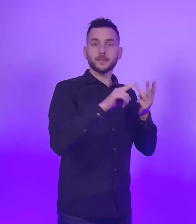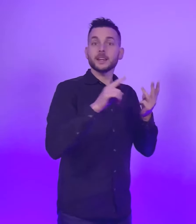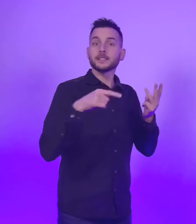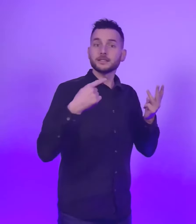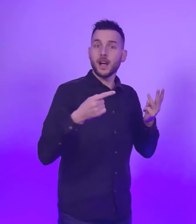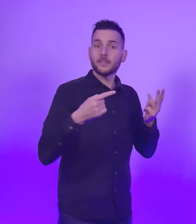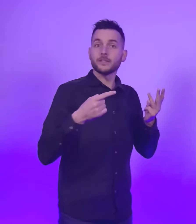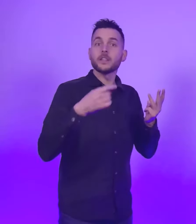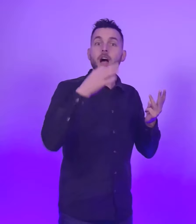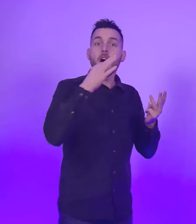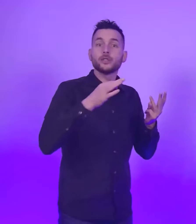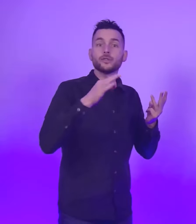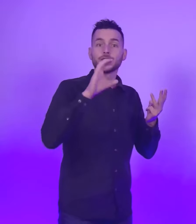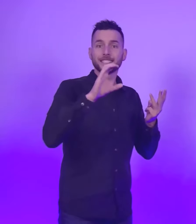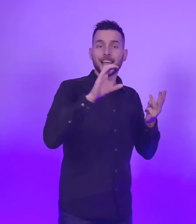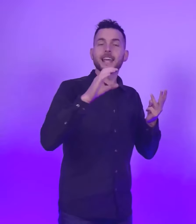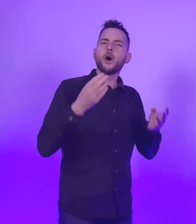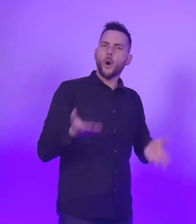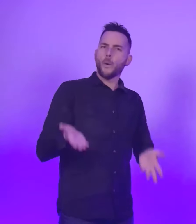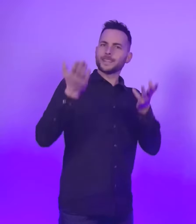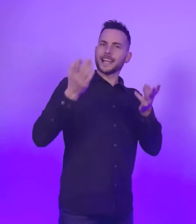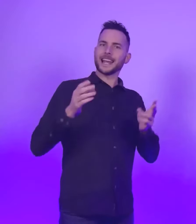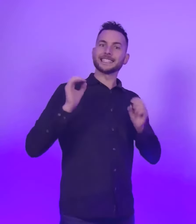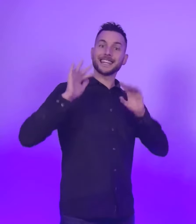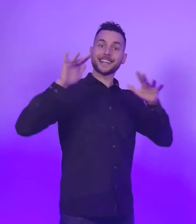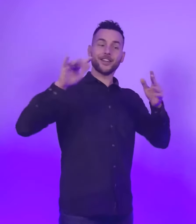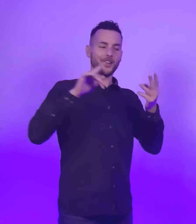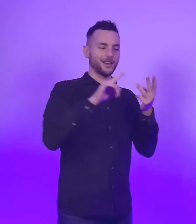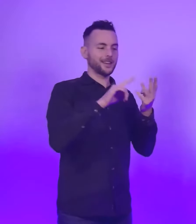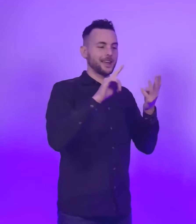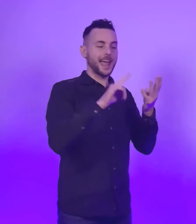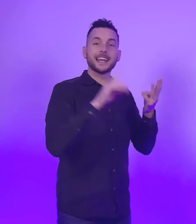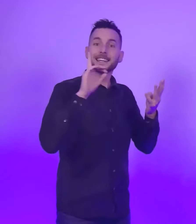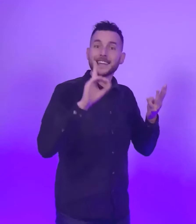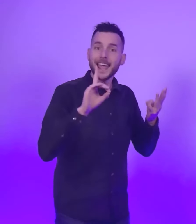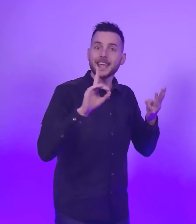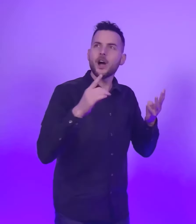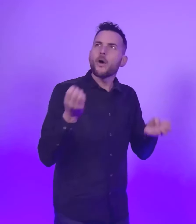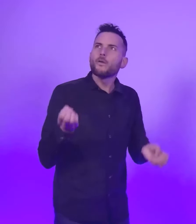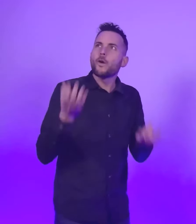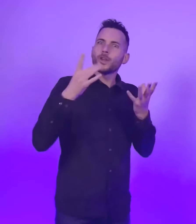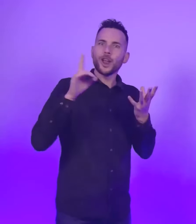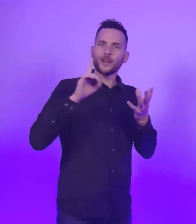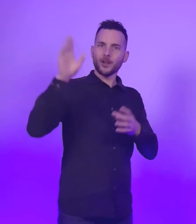schitter. Antwoord D. Wonderlijk is wat God gemaakt heeft.